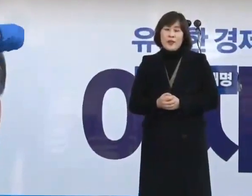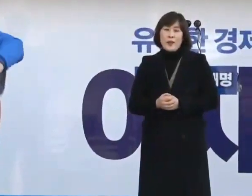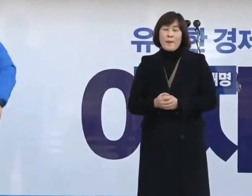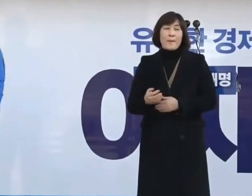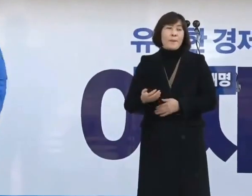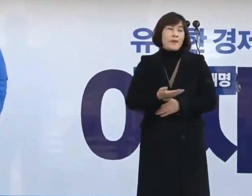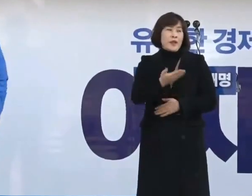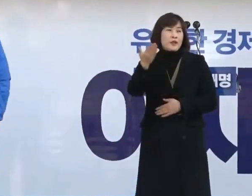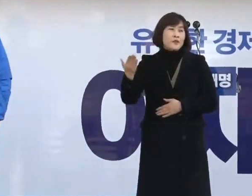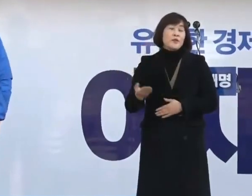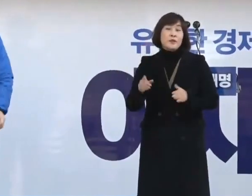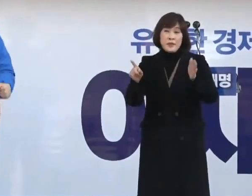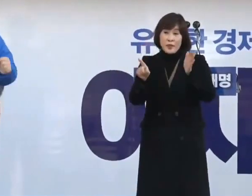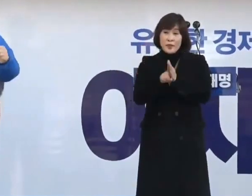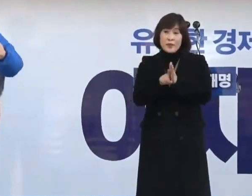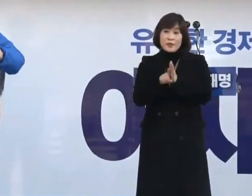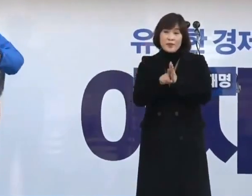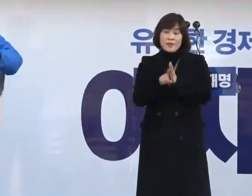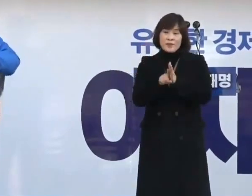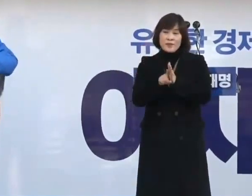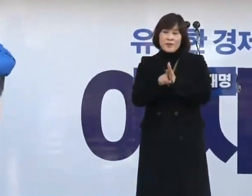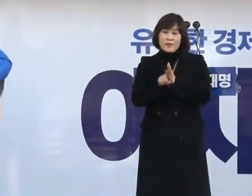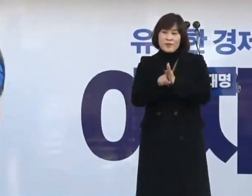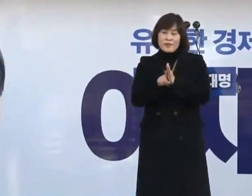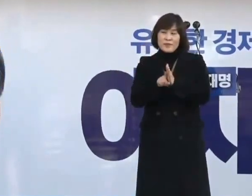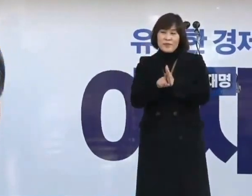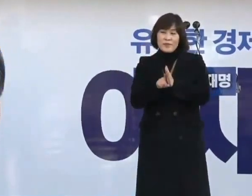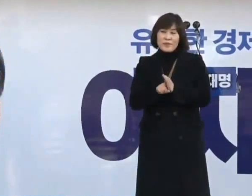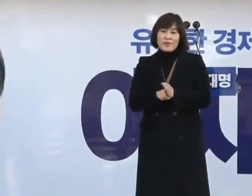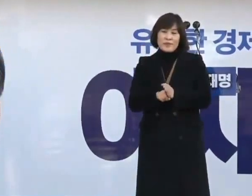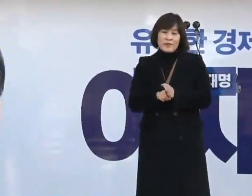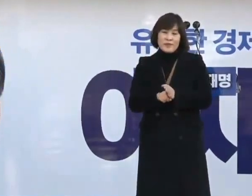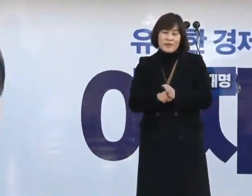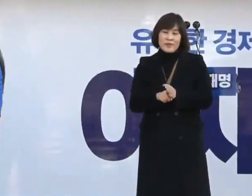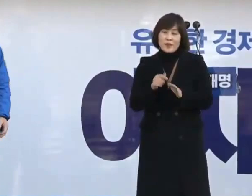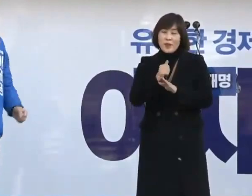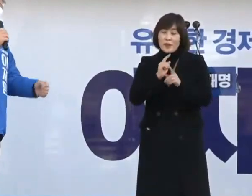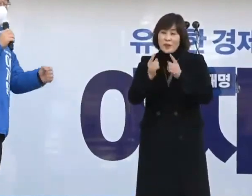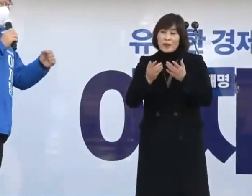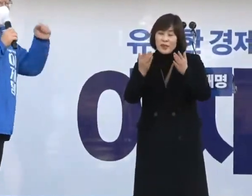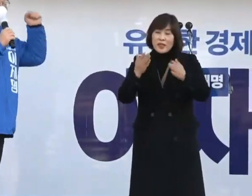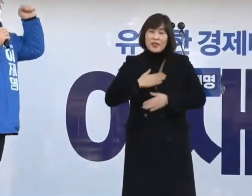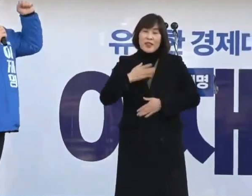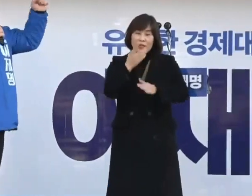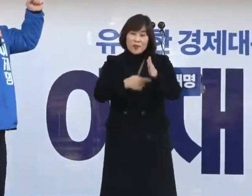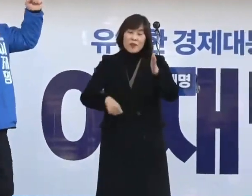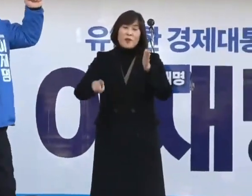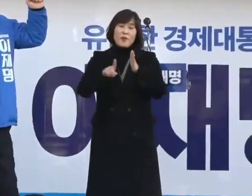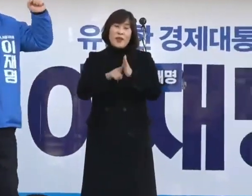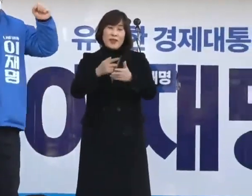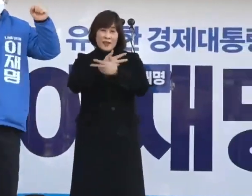자, 여러분을 믿고 이 말씀 한번 해보고 가겠습니다. 나를 위해,